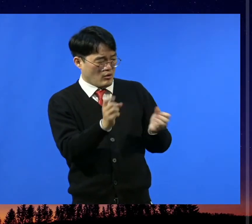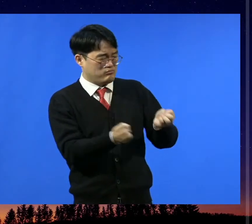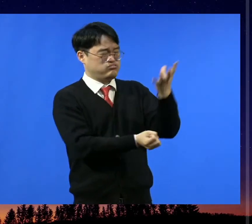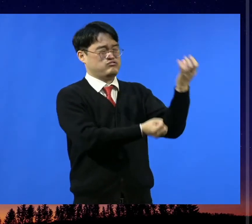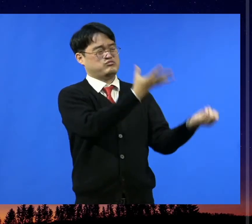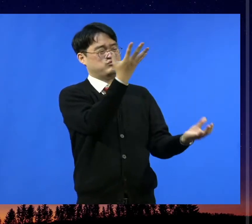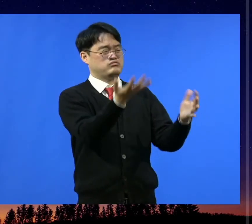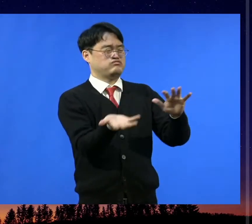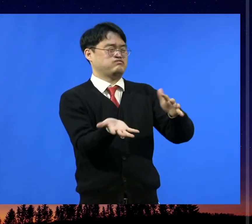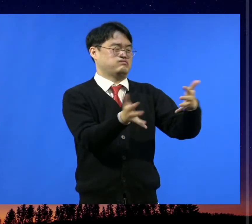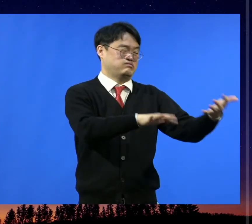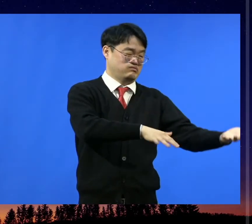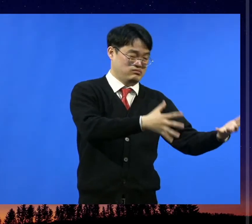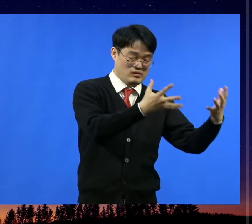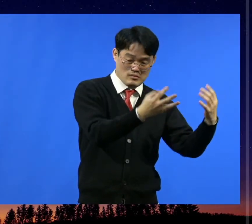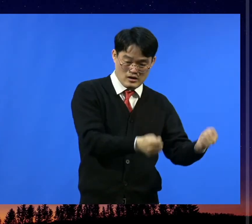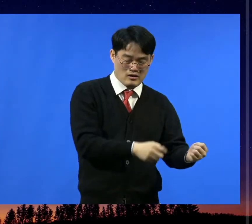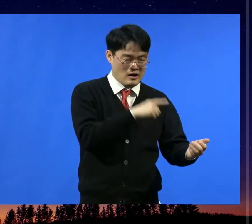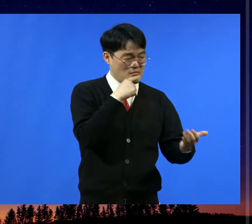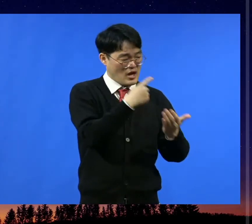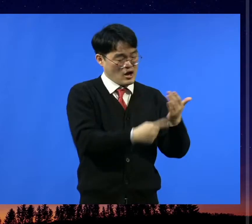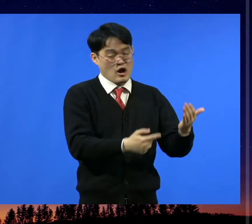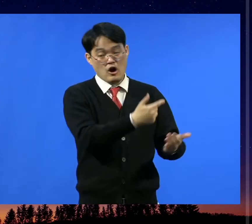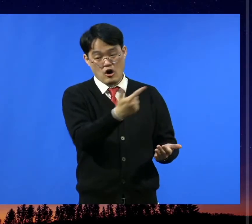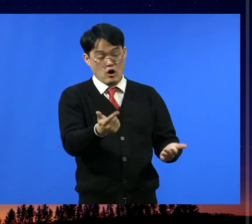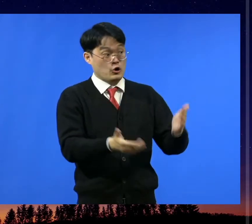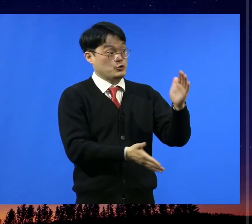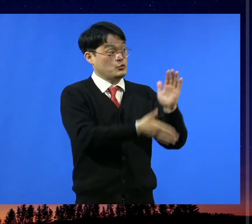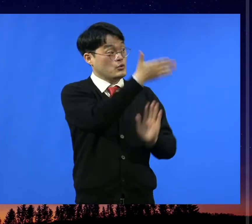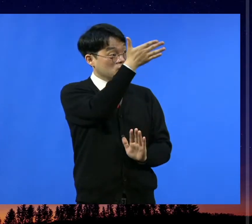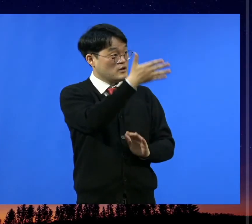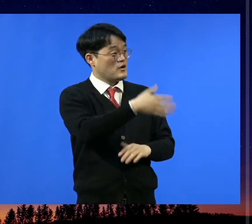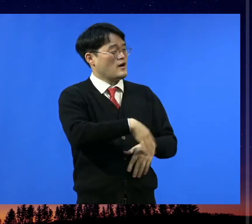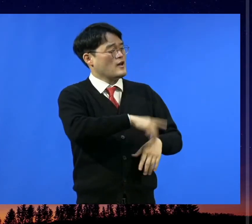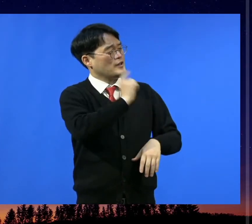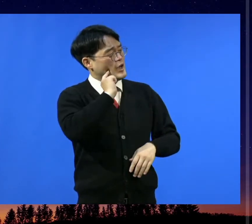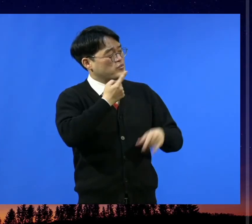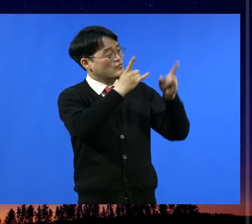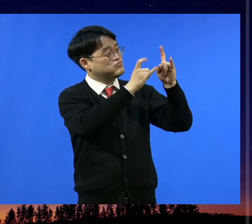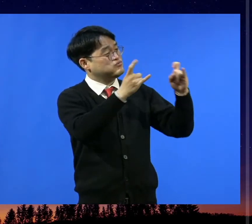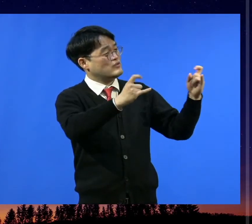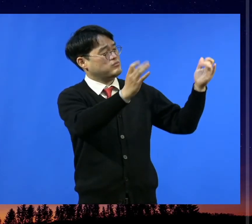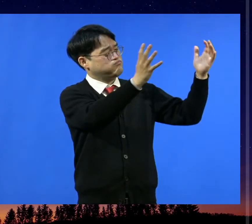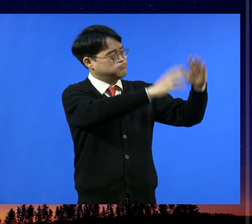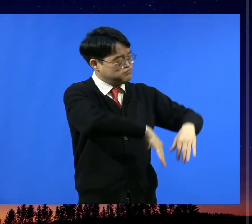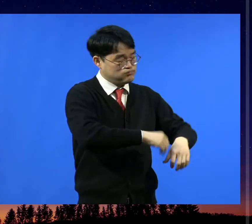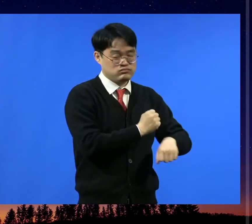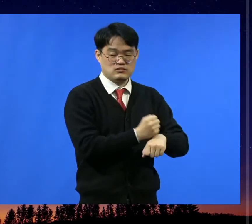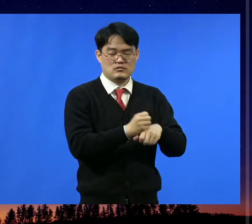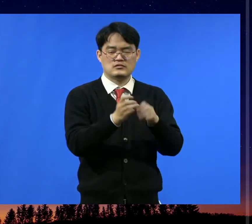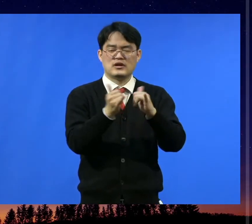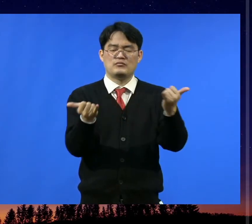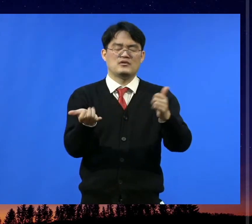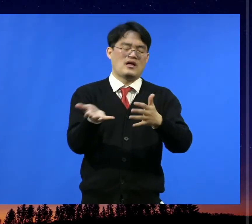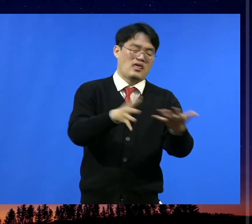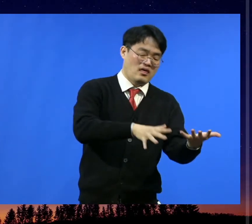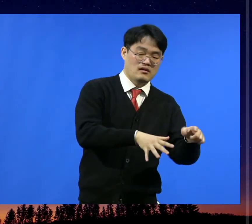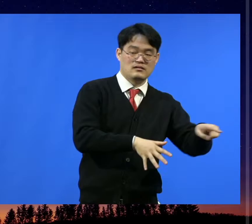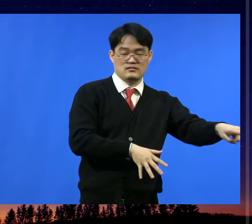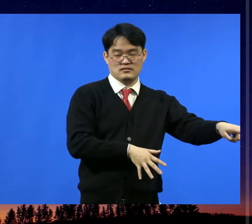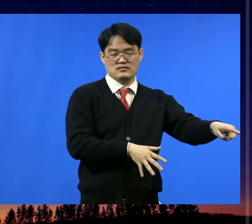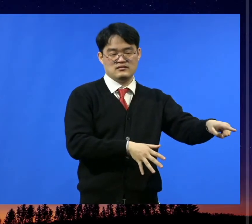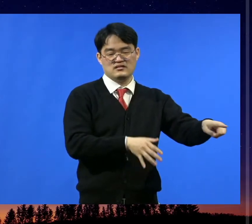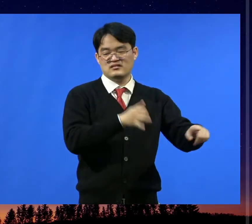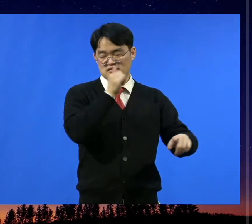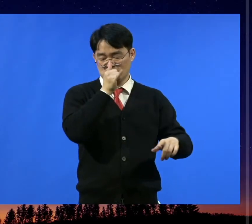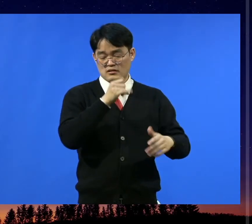보게 됩니다. 도시들이 완전히 파괴되고 많은 사람들이 죽게 되고 그랬습니다. 자, 이 전쟁은